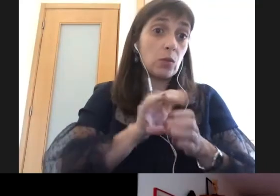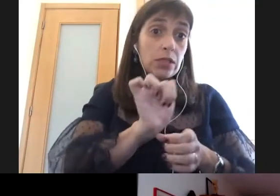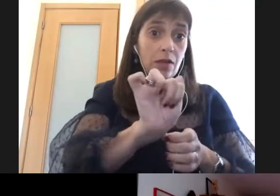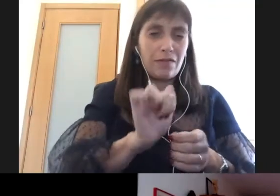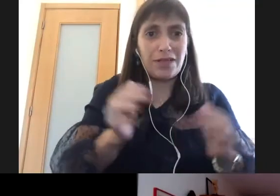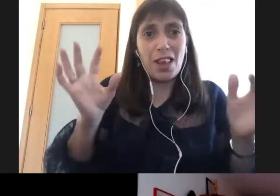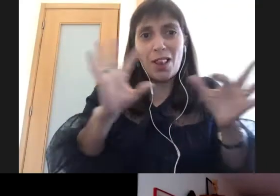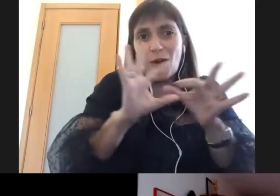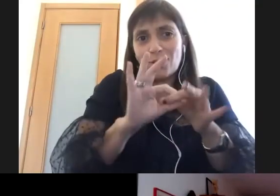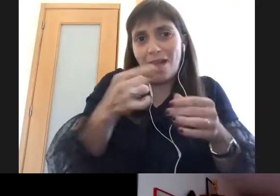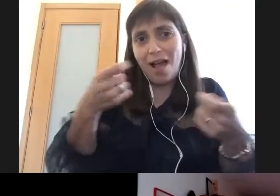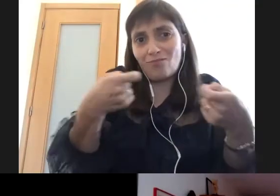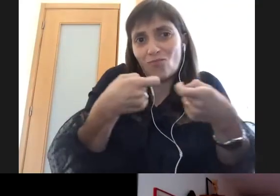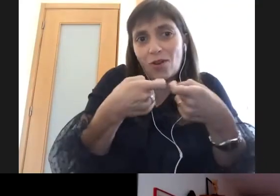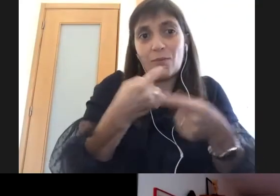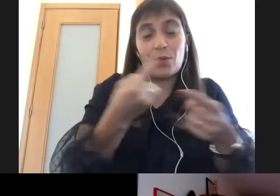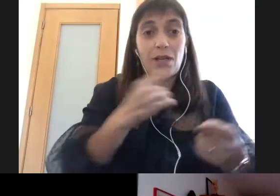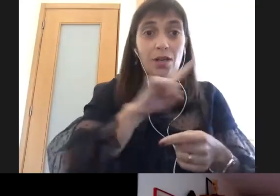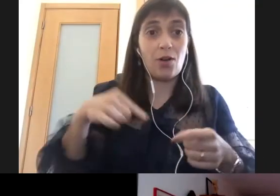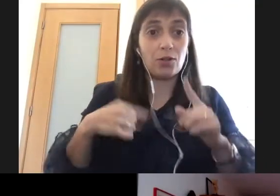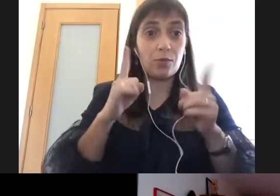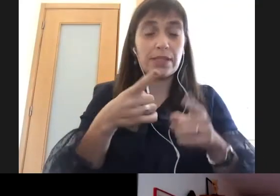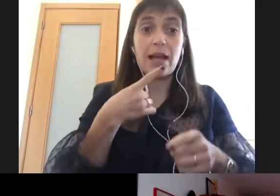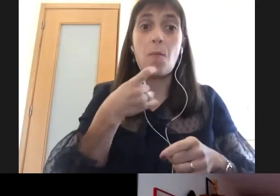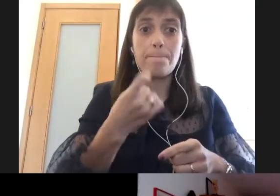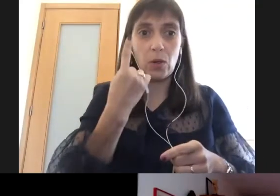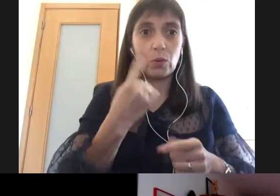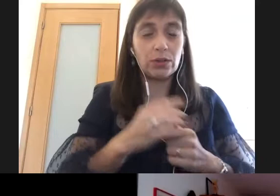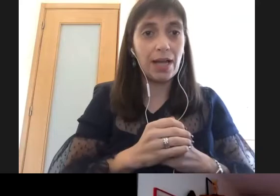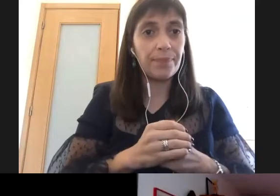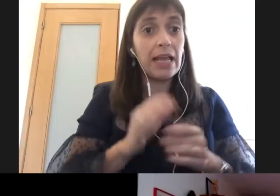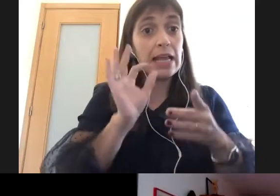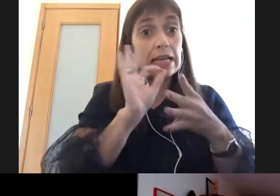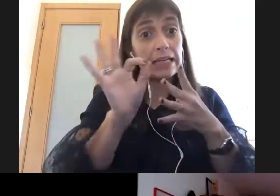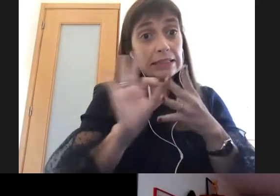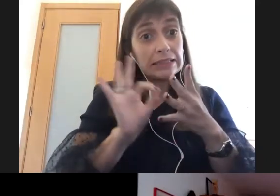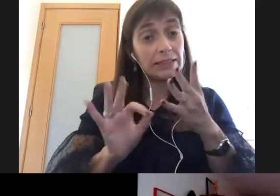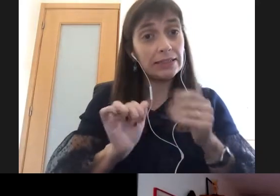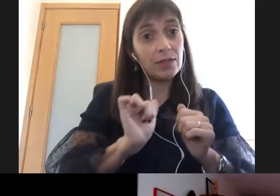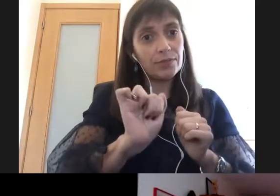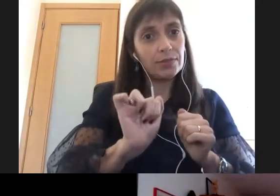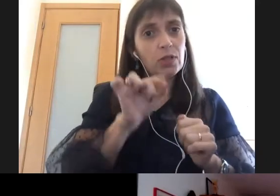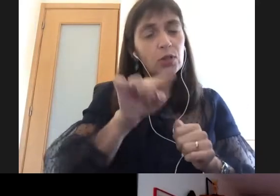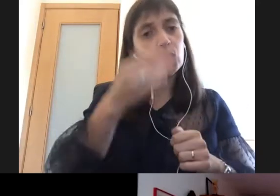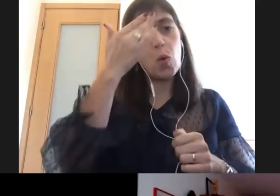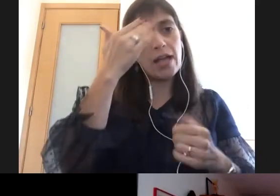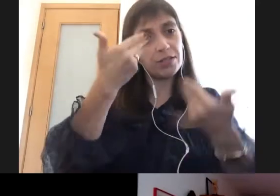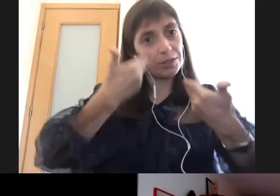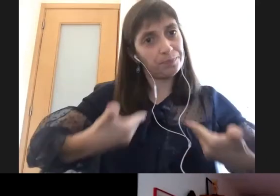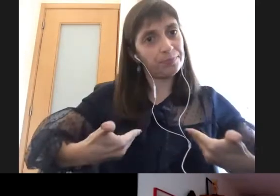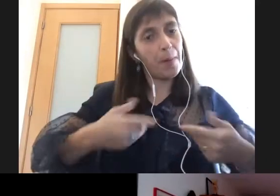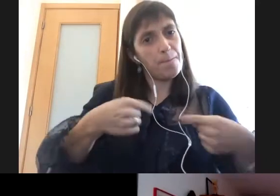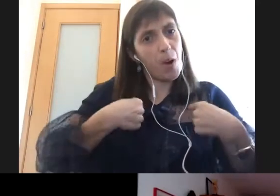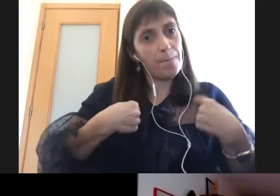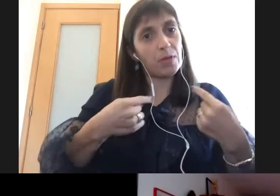sentido e até começar com essa pergunta, uma caracterização, se você se considera um jornalista